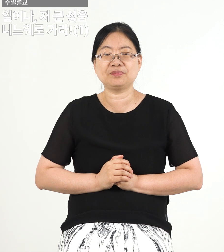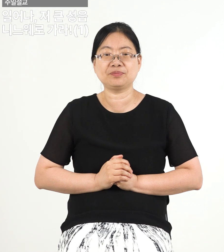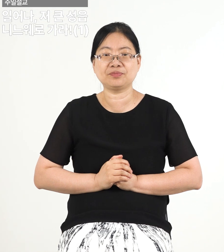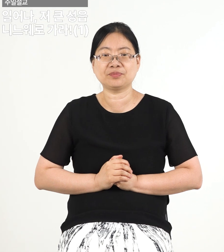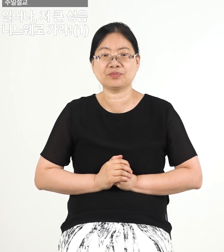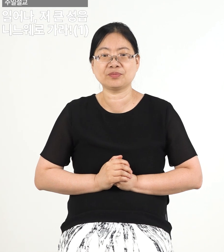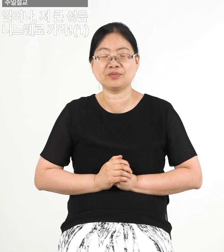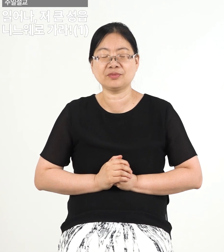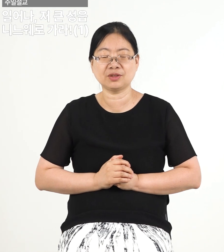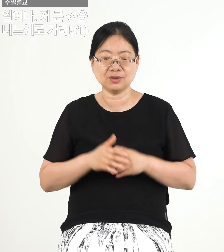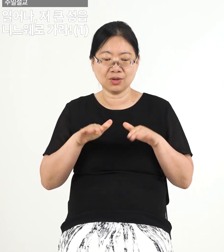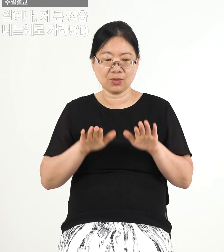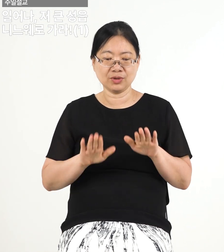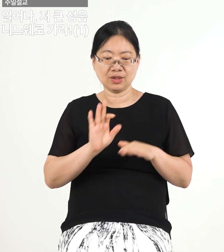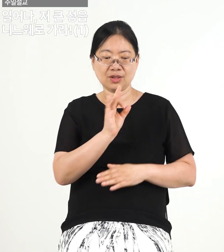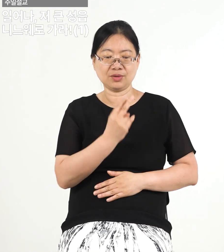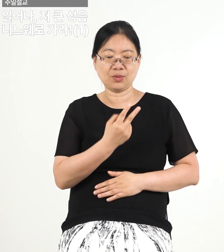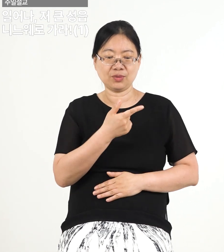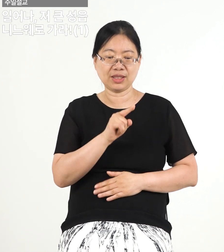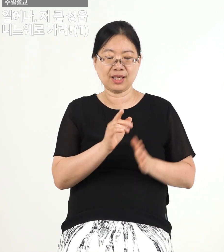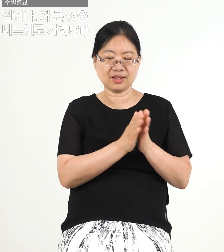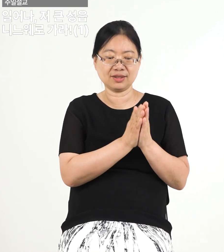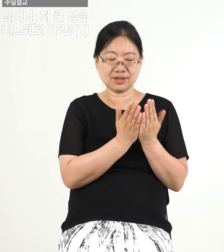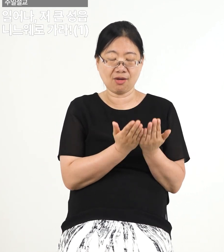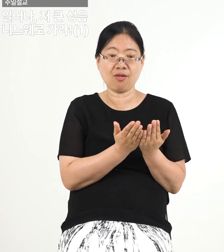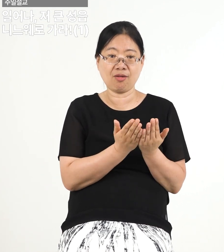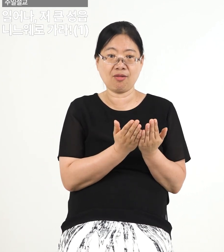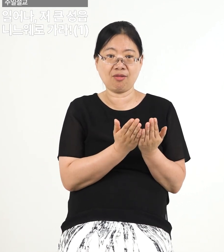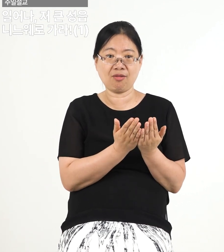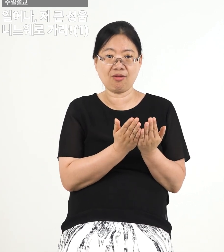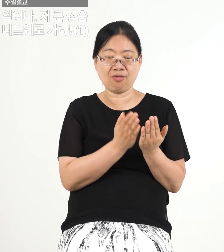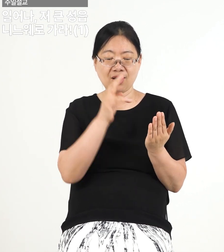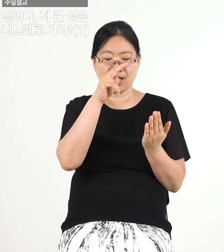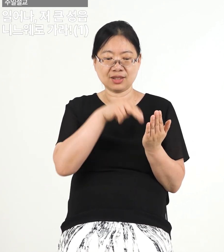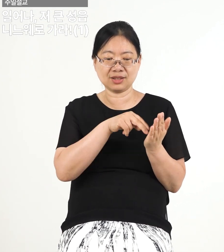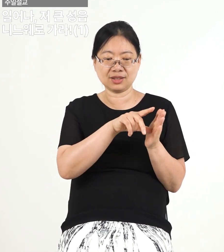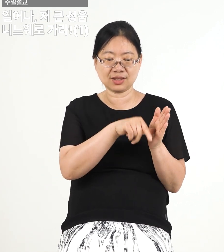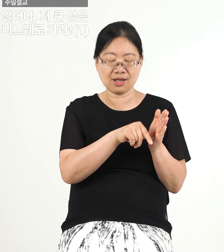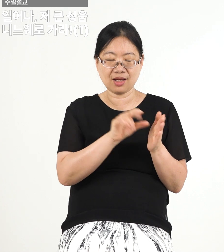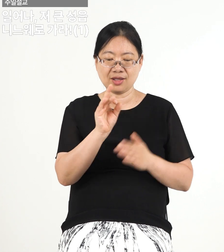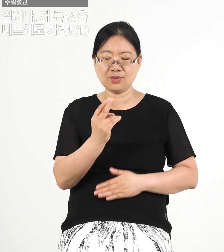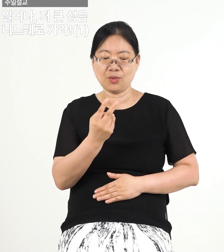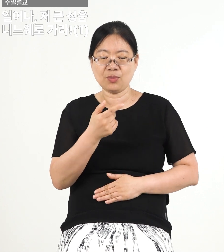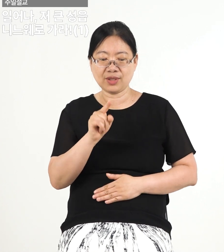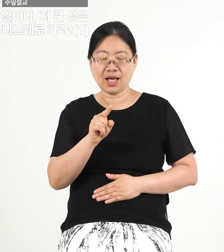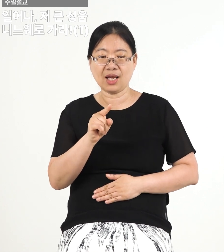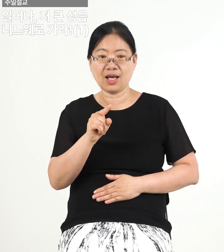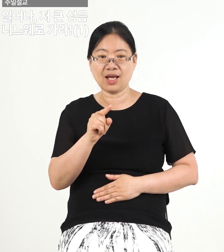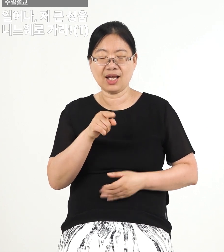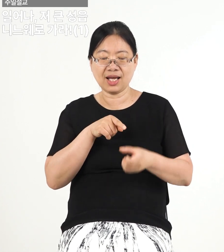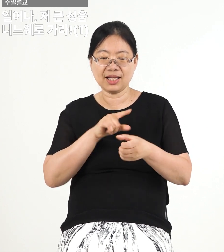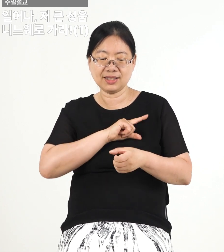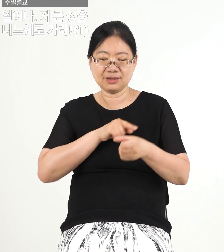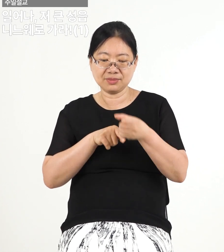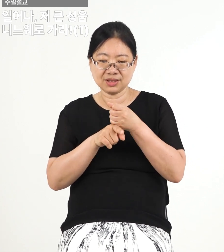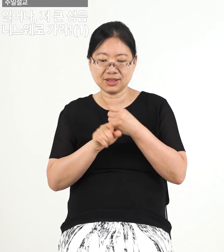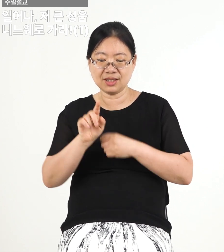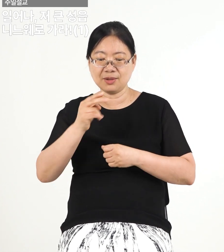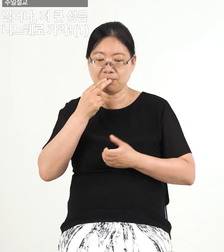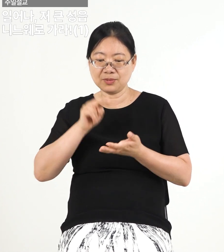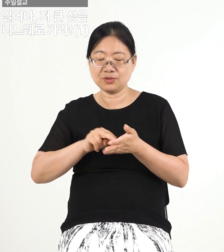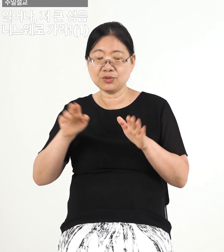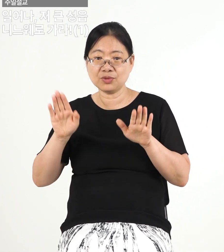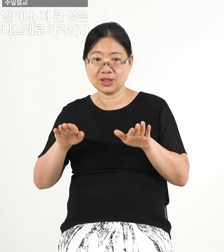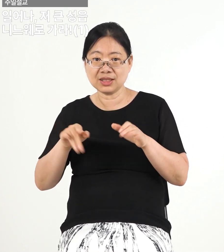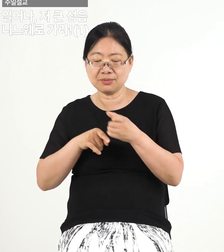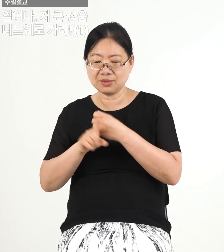그럼 오늘 요나서라는 맥락에서 요나라는 비둘기의 의미는